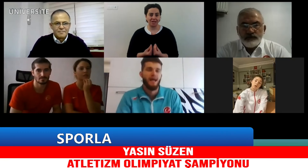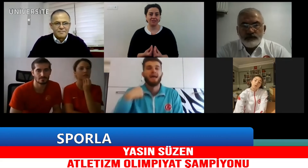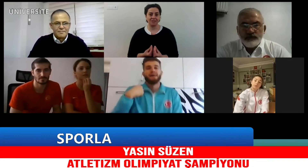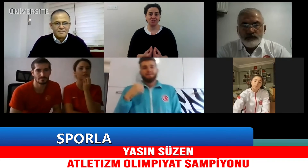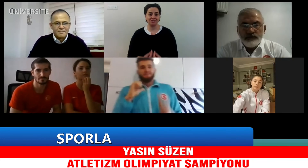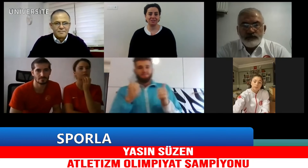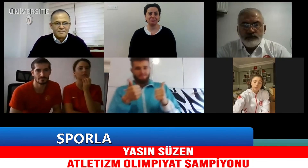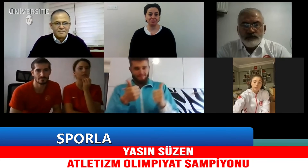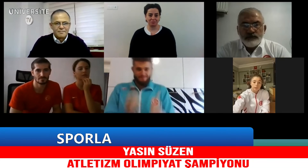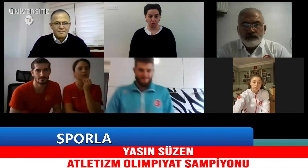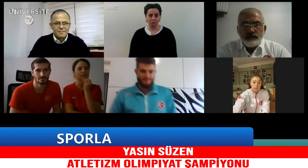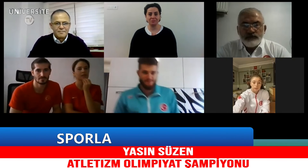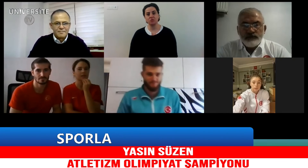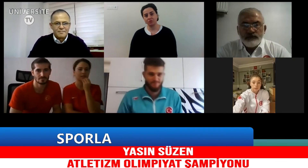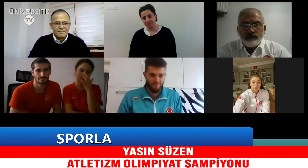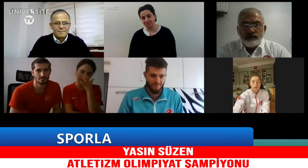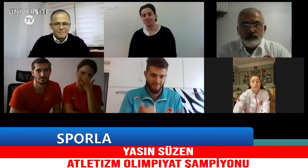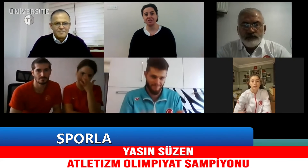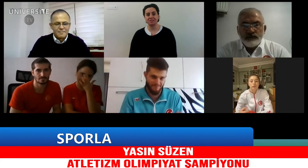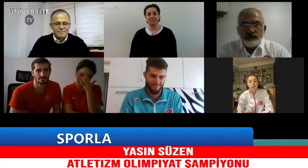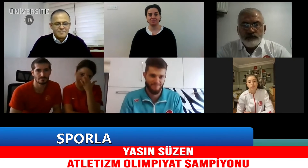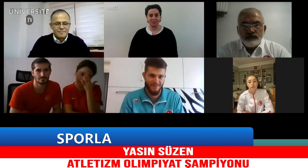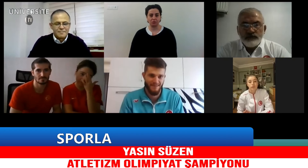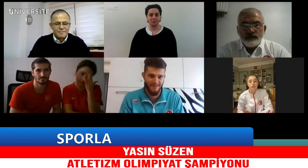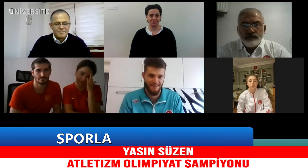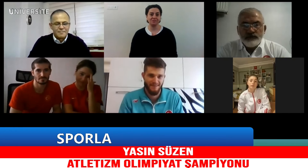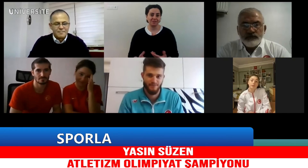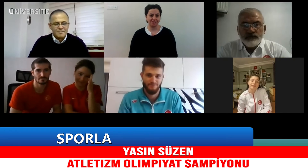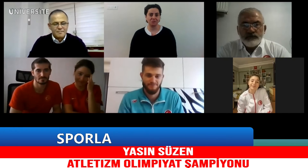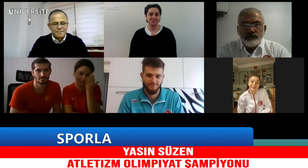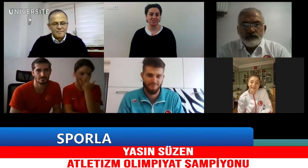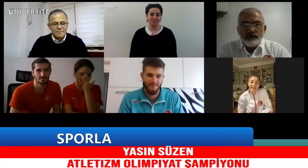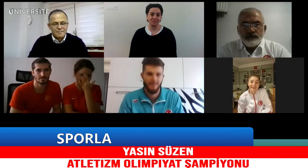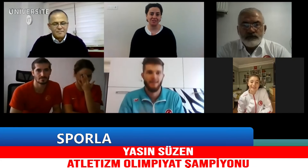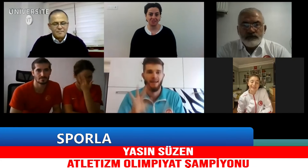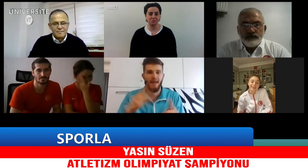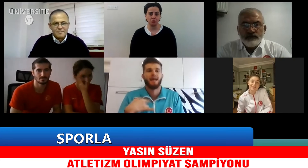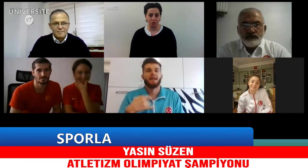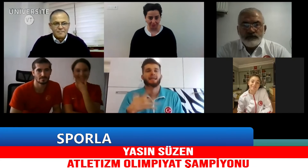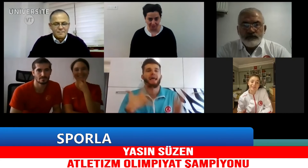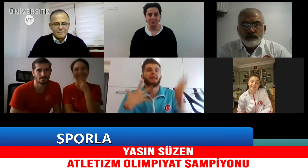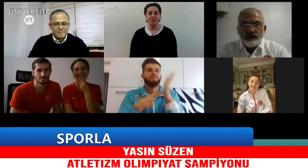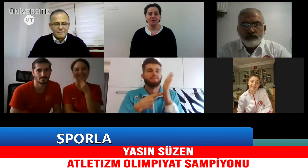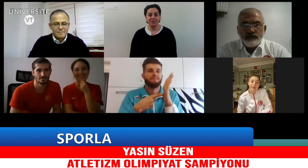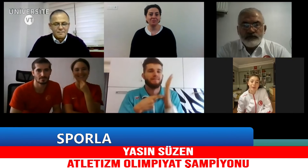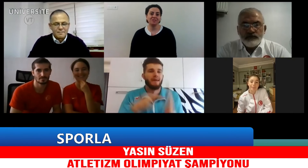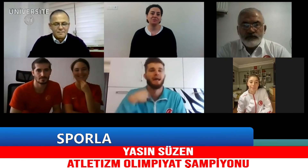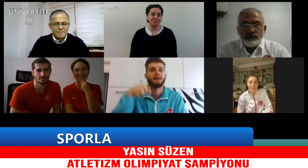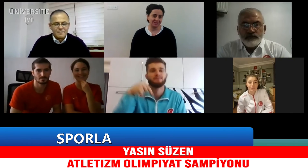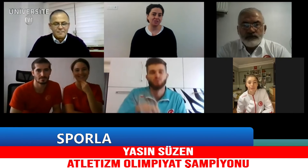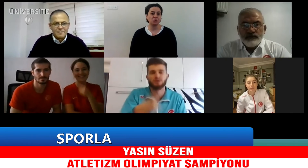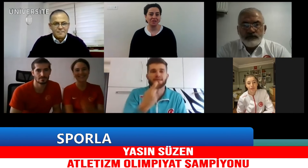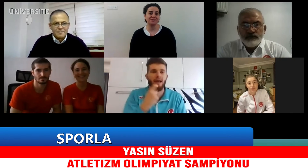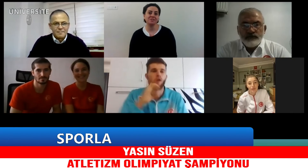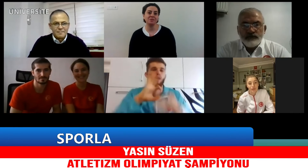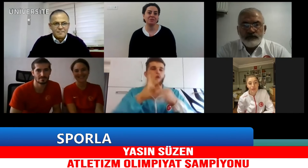Bizim el işaret dilini biliyor olmamız, onların işaret dilini biliyor olması ve gelişmesi açısından iletişim çok önemli. Benim hedefim